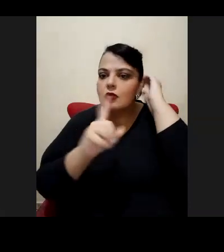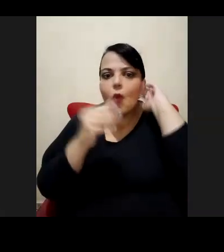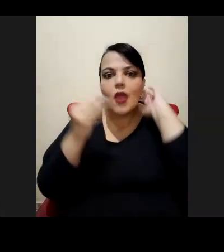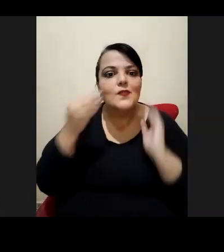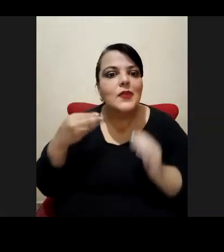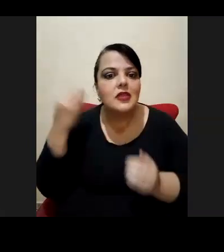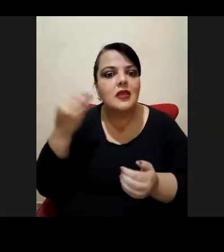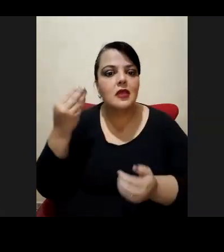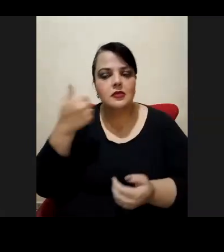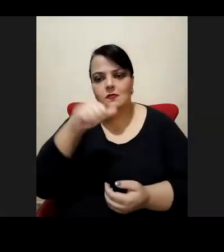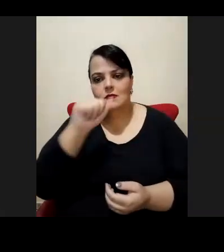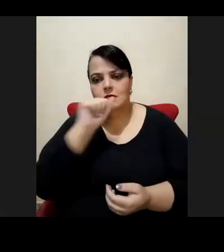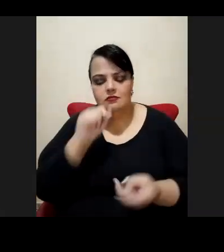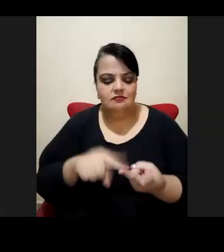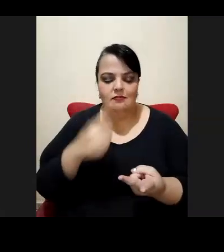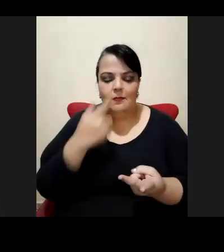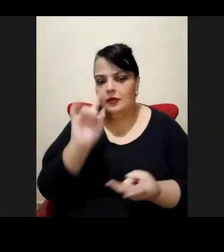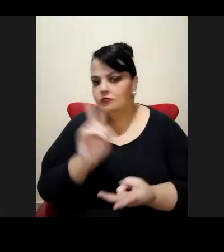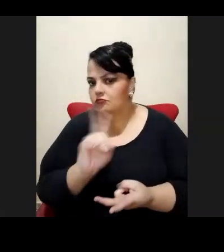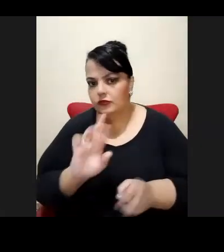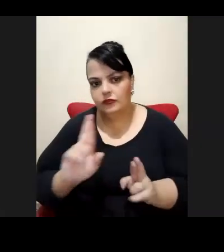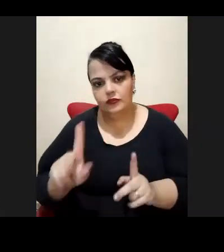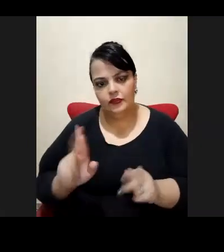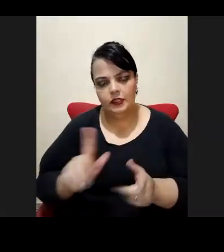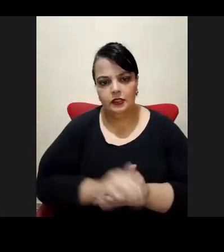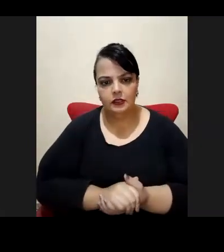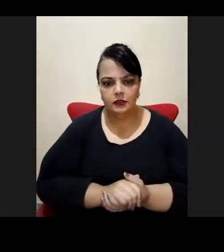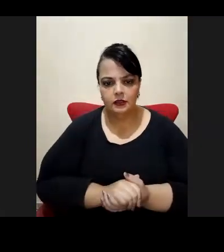ou paterna. Em alguns momentos eu poderia dizer,